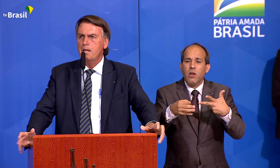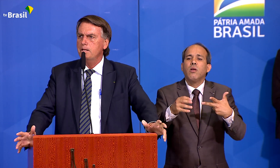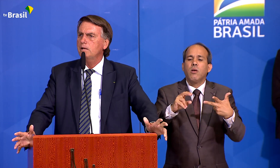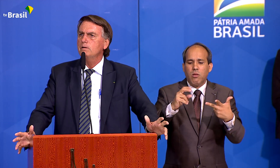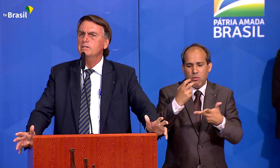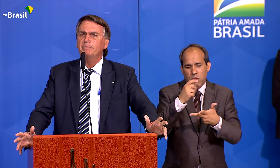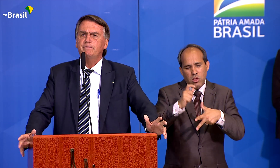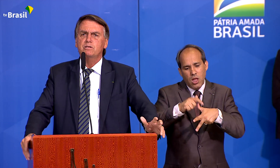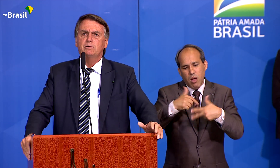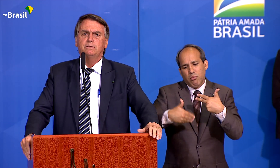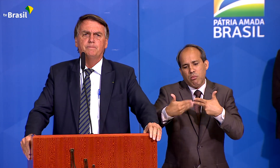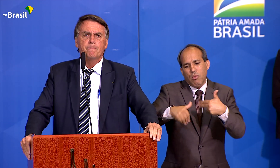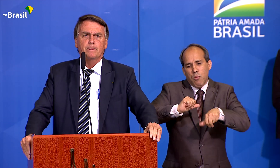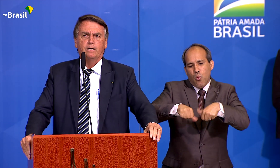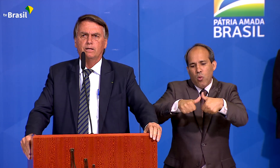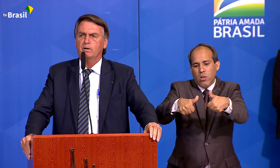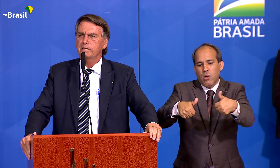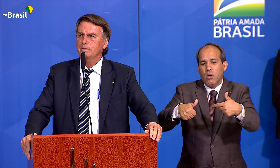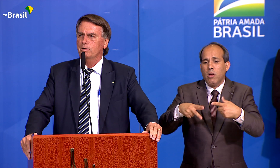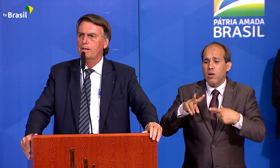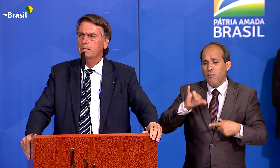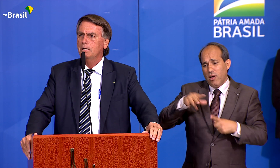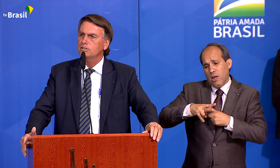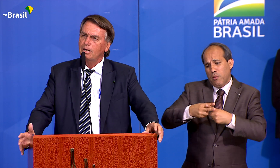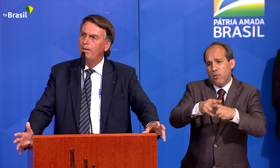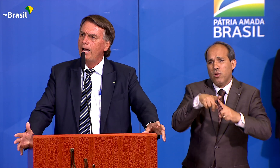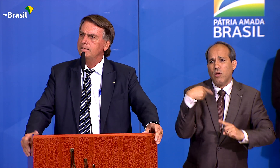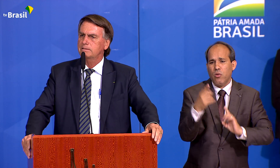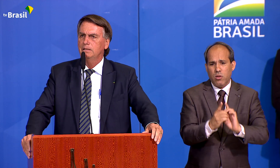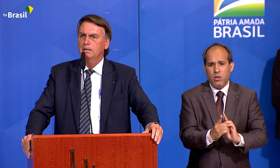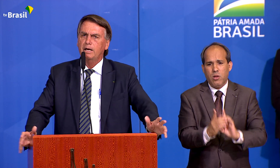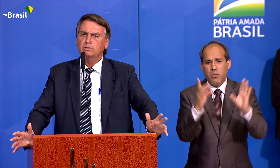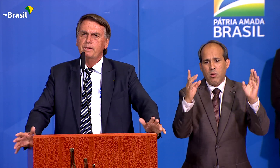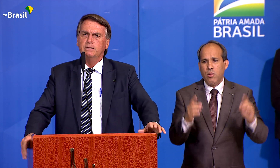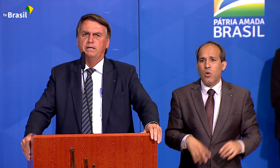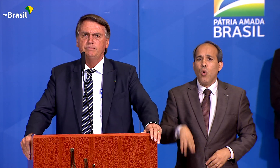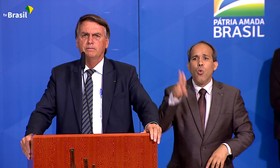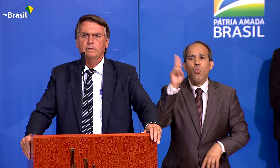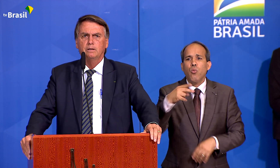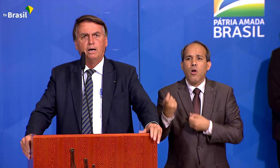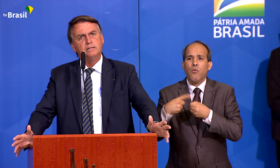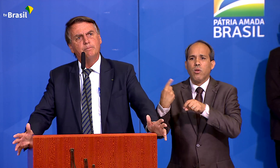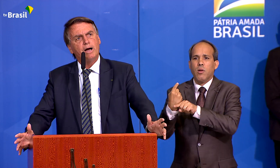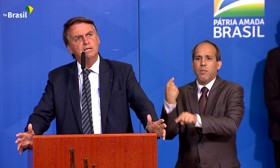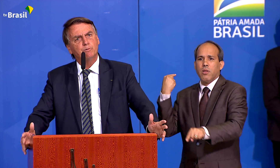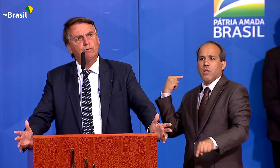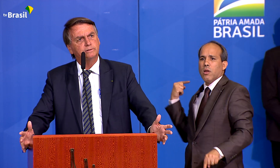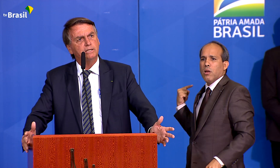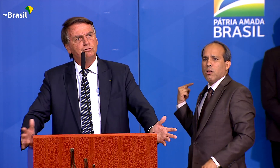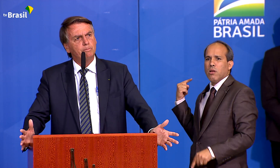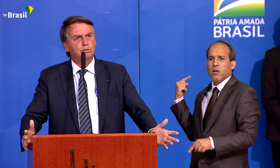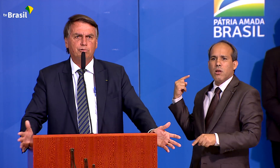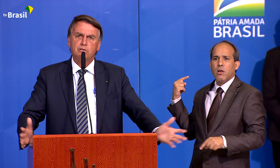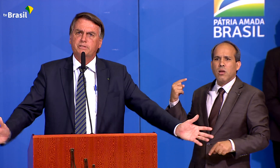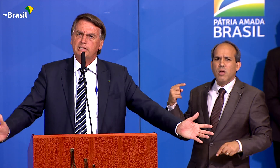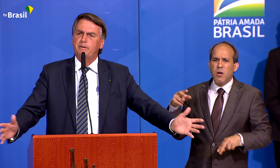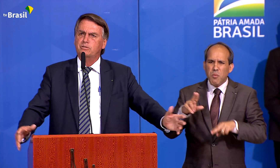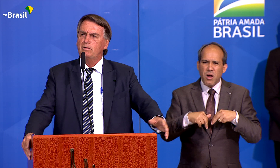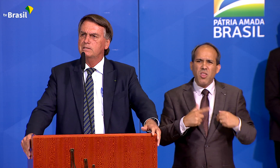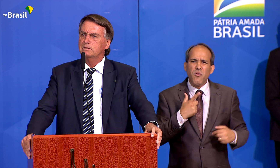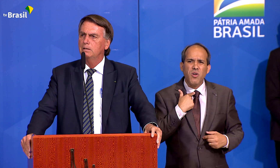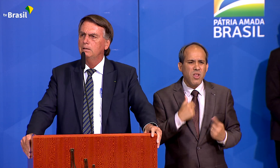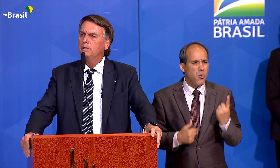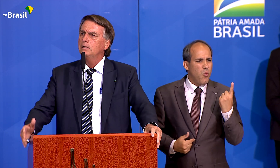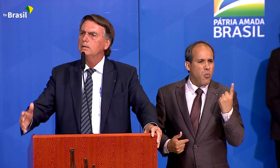e assim nós vamos aperfeiçoando a nossa democracia jamais retroceder Ainda mais por vontade uma